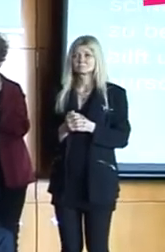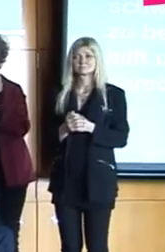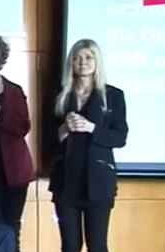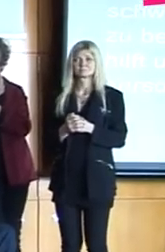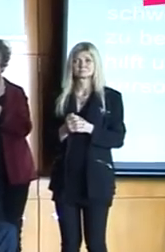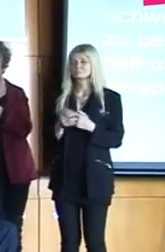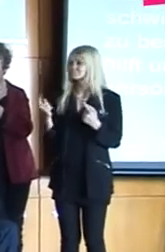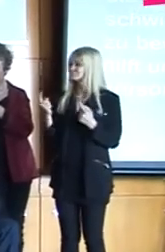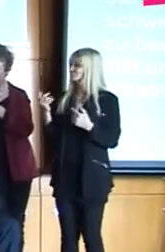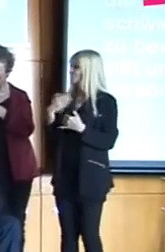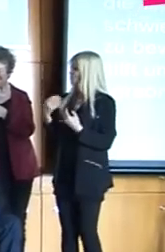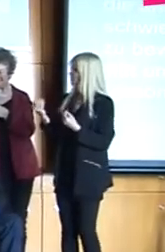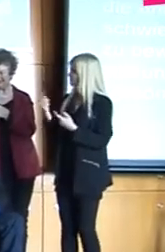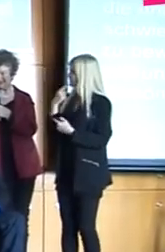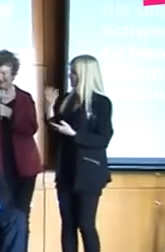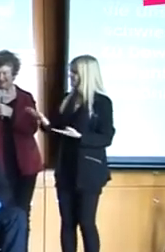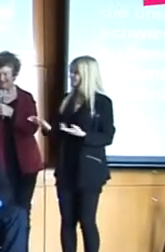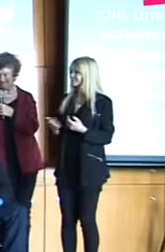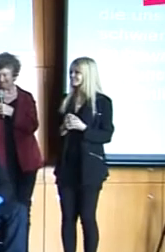Wer möchte von Ihnen etwas sagen?